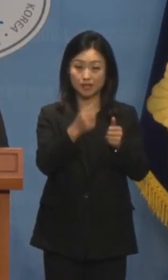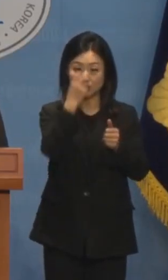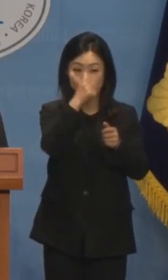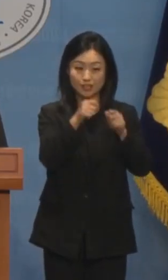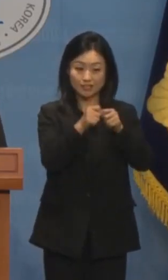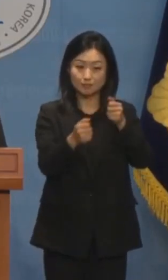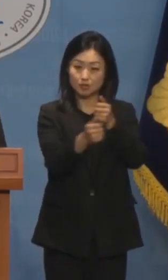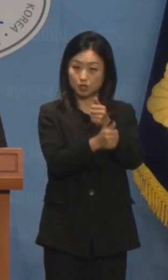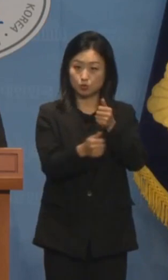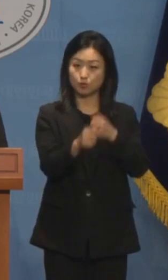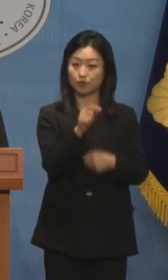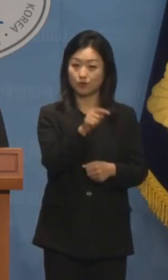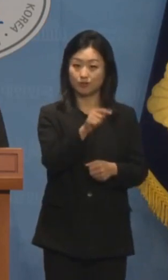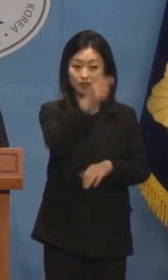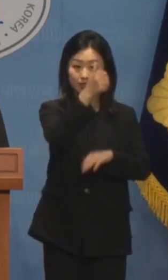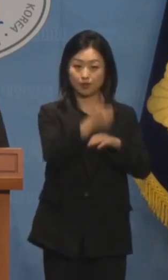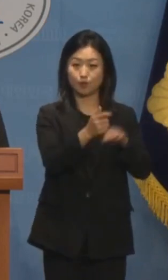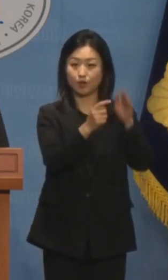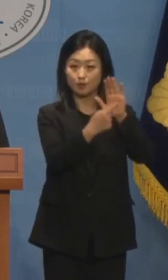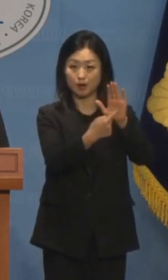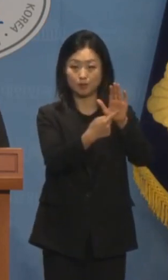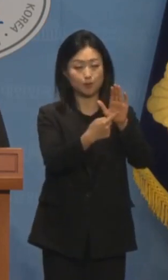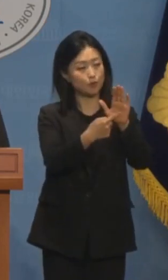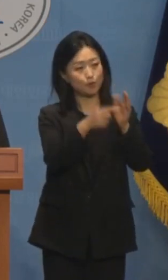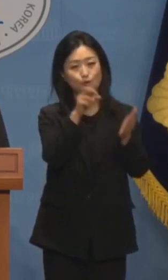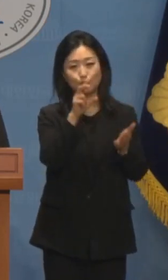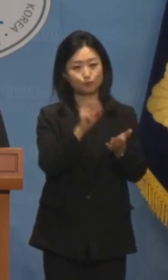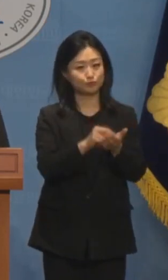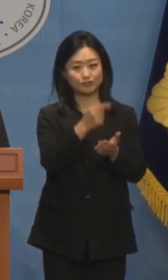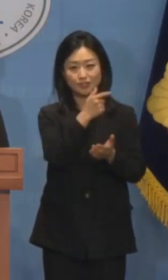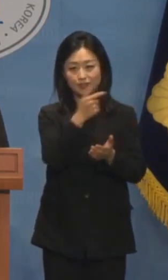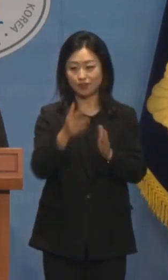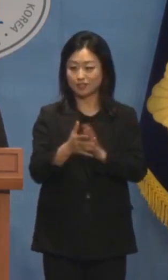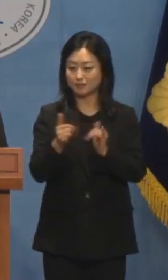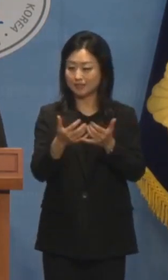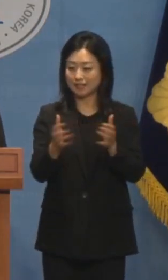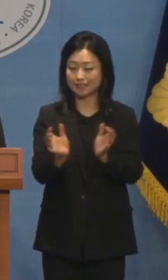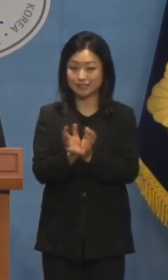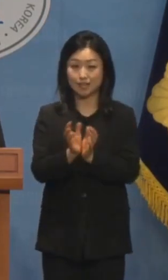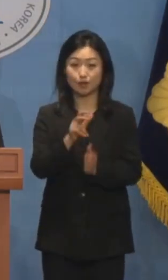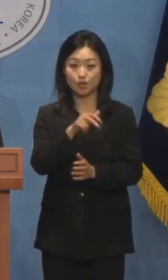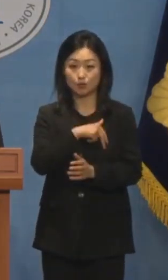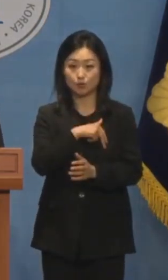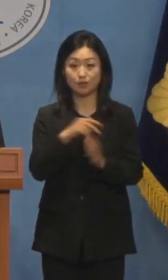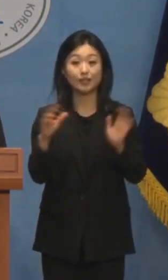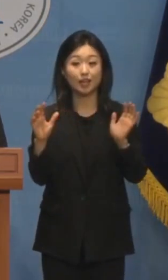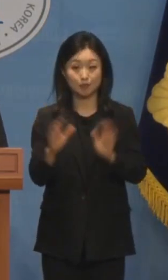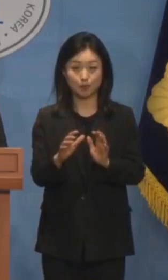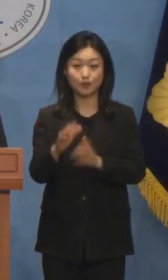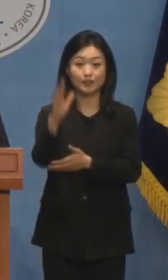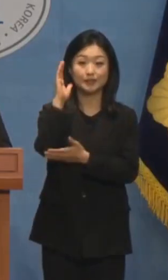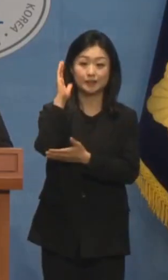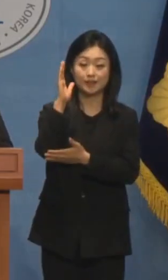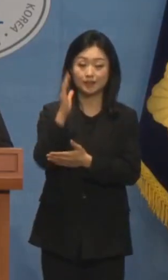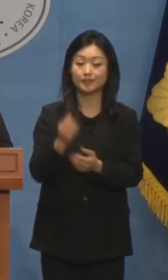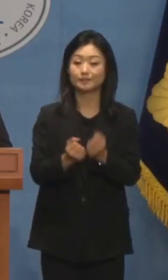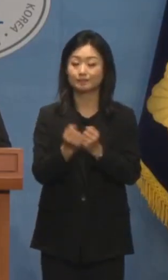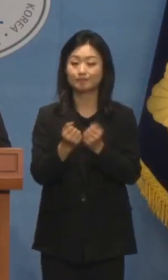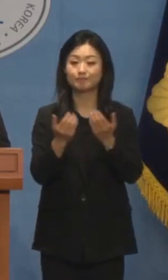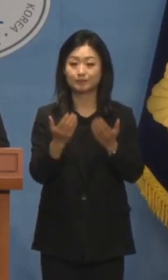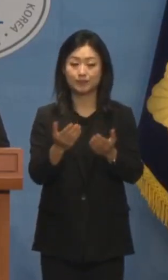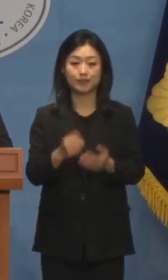수심위와 관련하여 저희가 규탄을 하고자 저희 시민단체와 저희 국회의원께서 기자회견을 하게